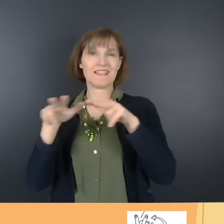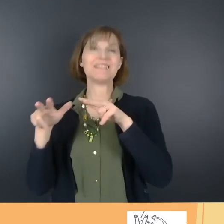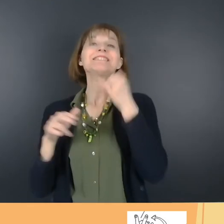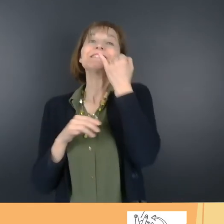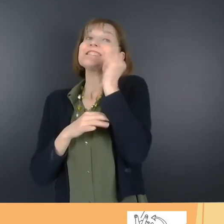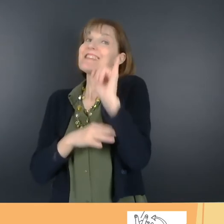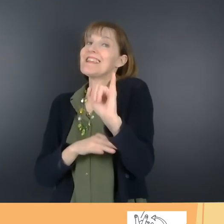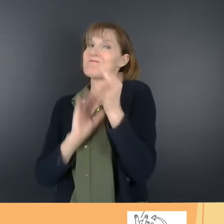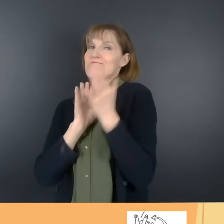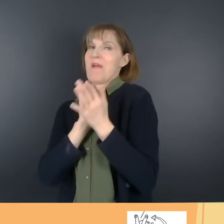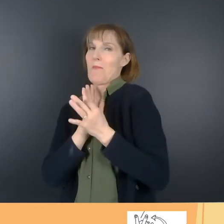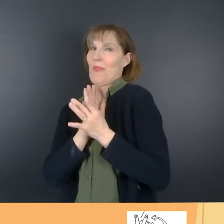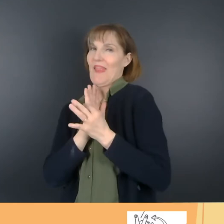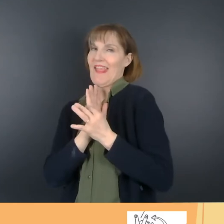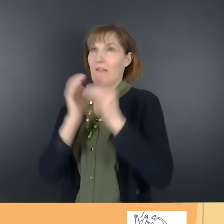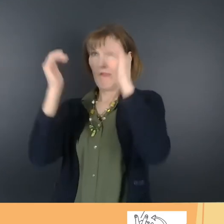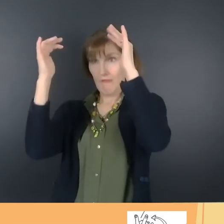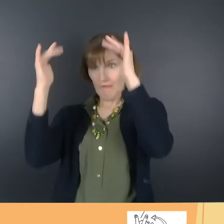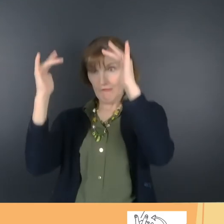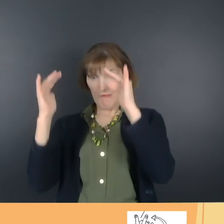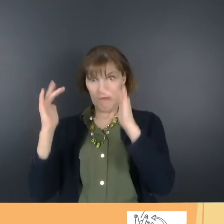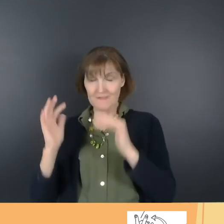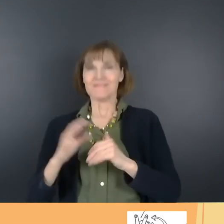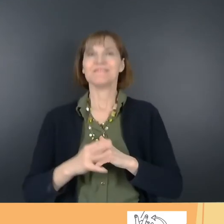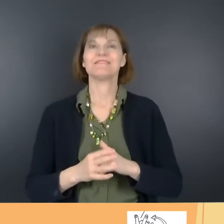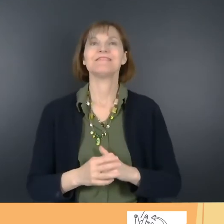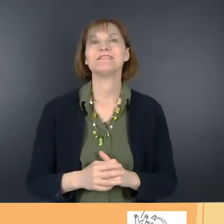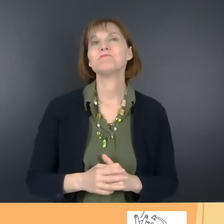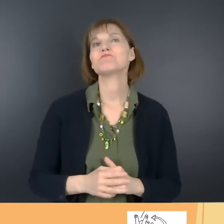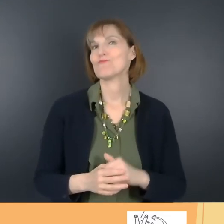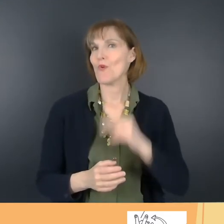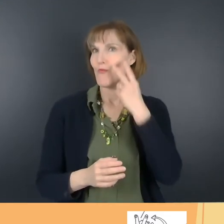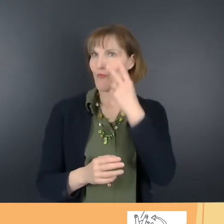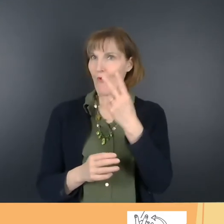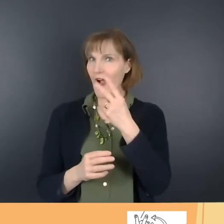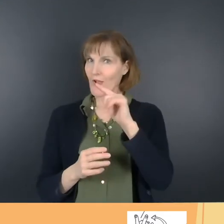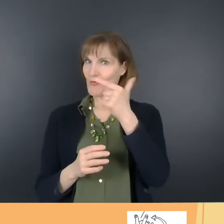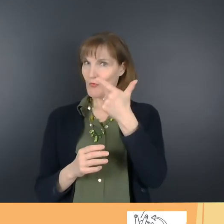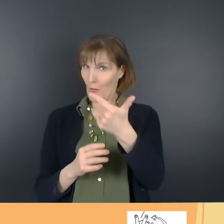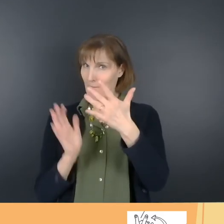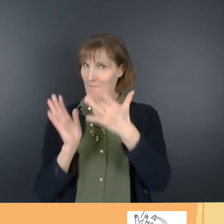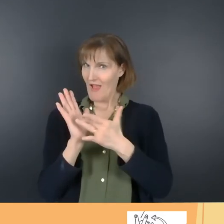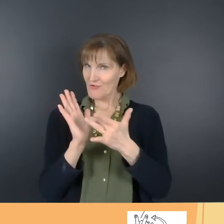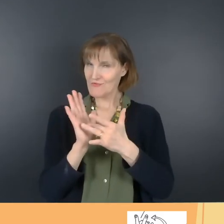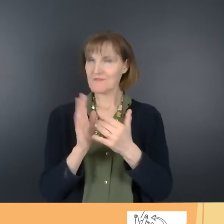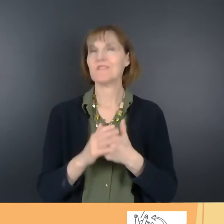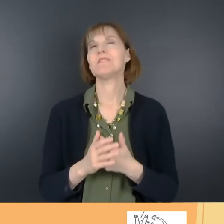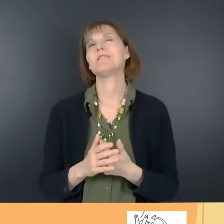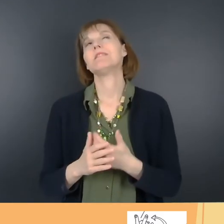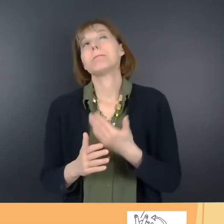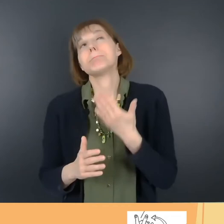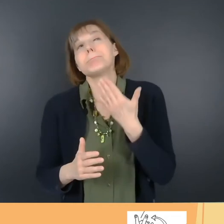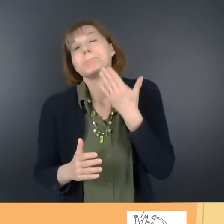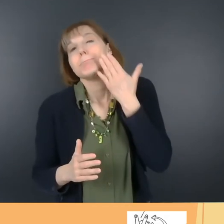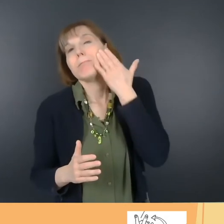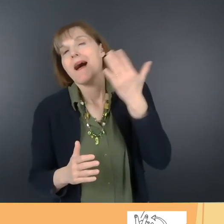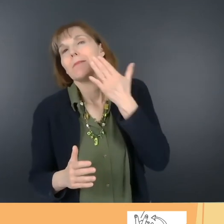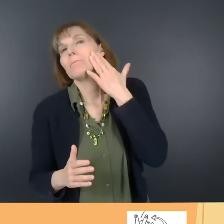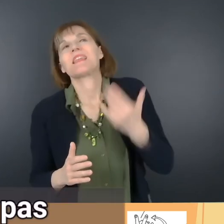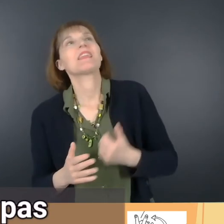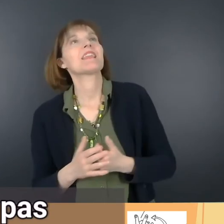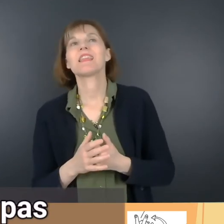avec de nombreuses vidéos lorsqu'on est adhérents, comme moi. Vous voyez, il y a une deuxième page.